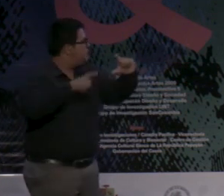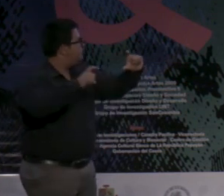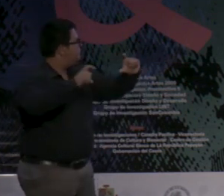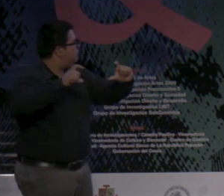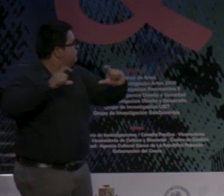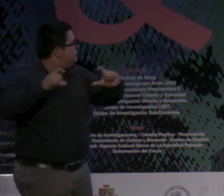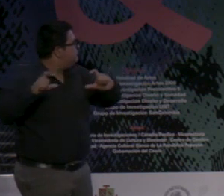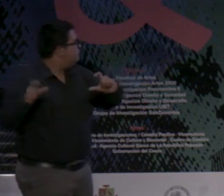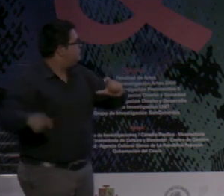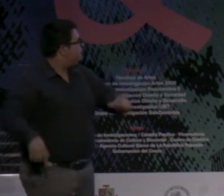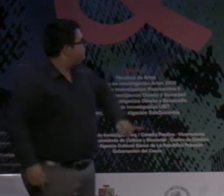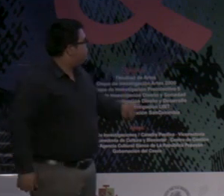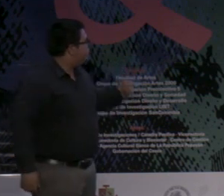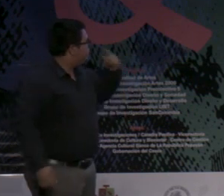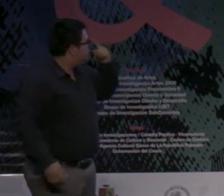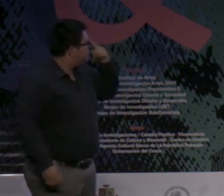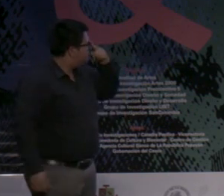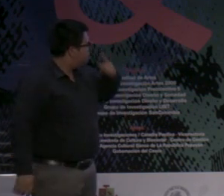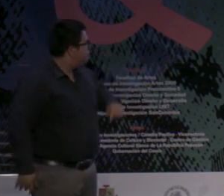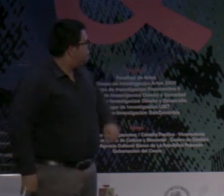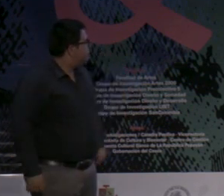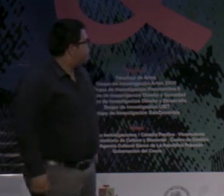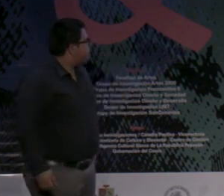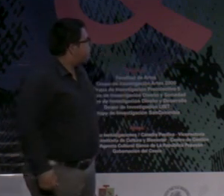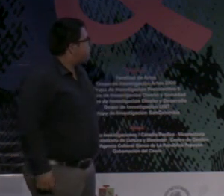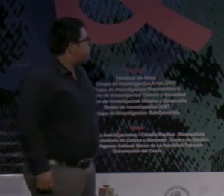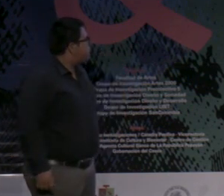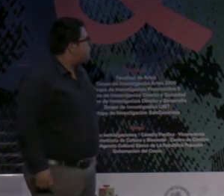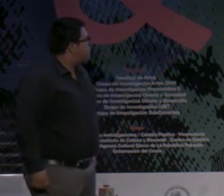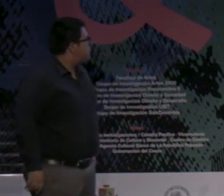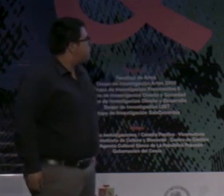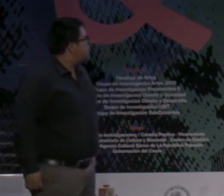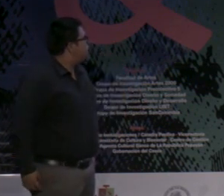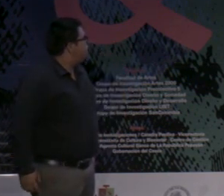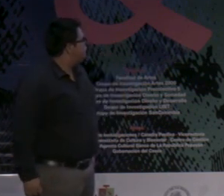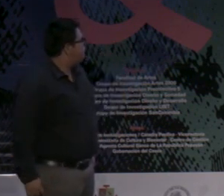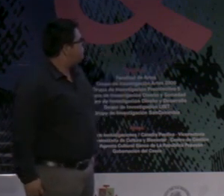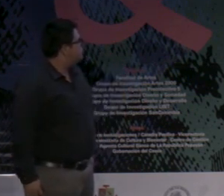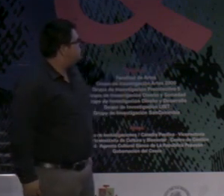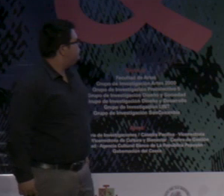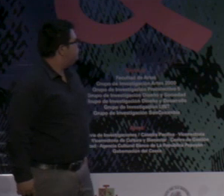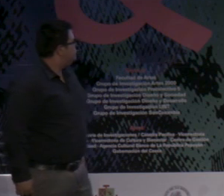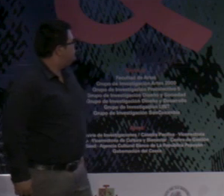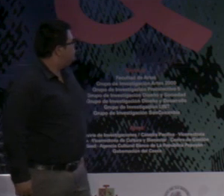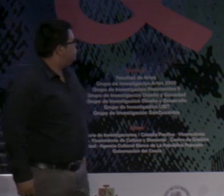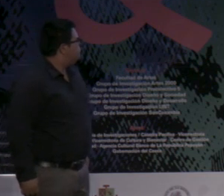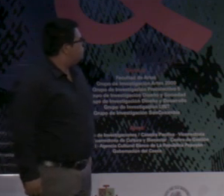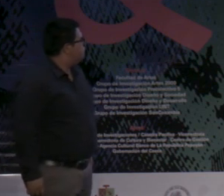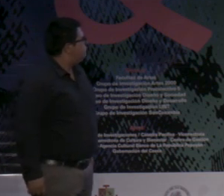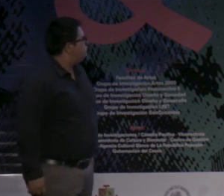¿Con qué termino de grabar? Por la ventana. Por la ventana, grábales, por la ventana. estamos listos.